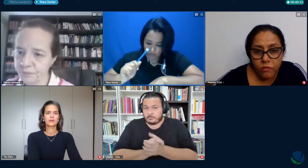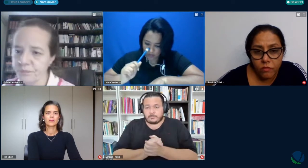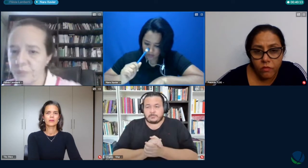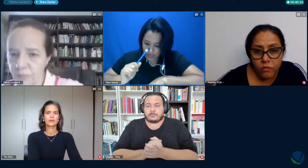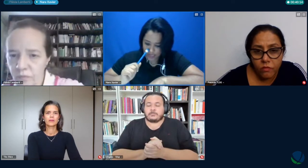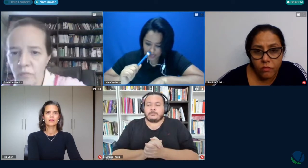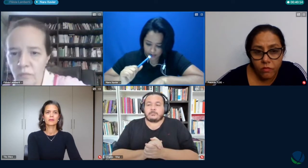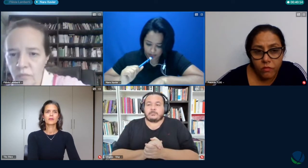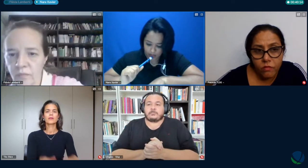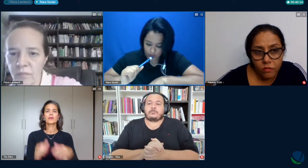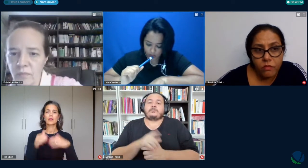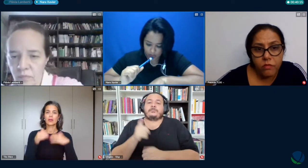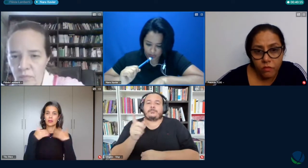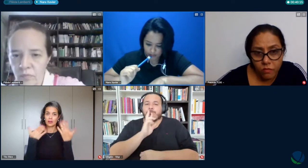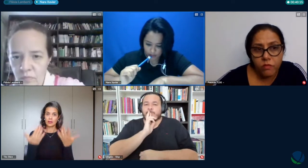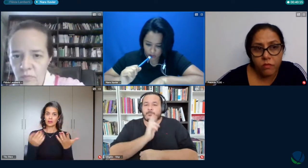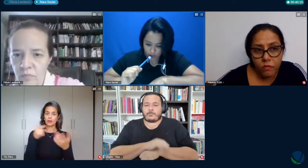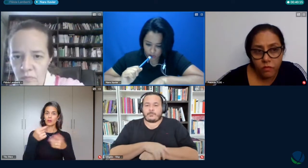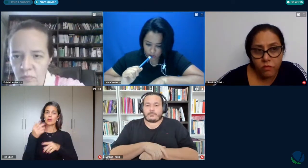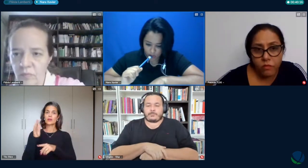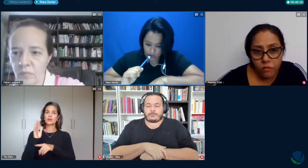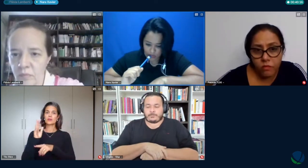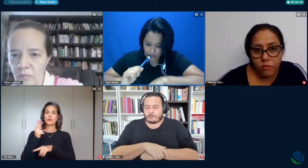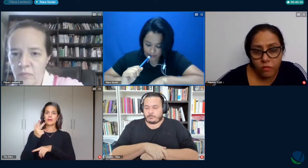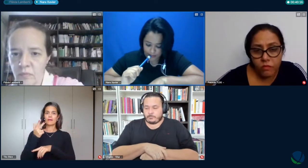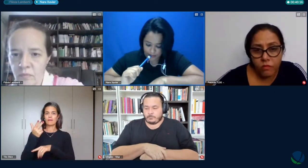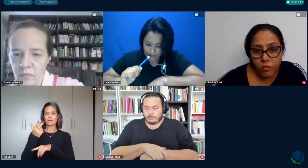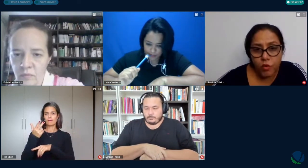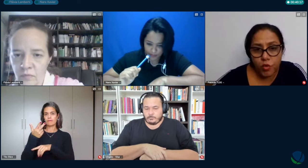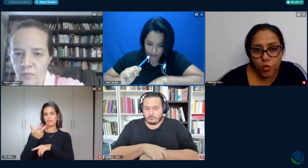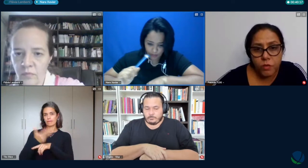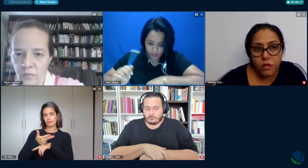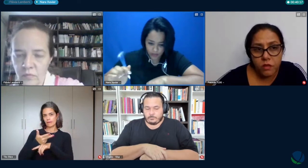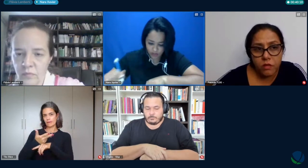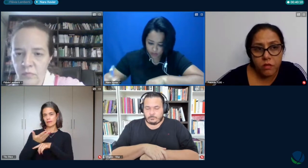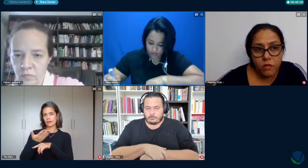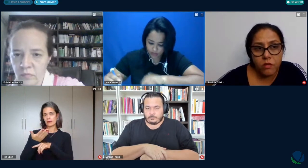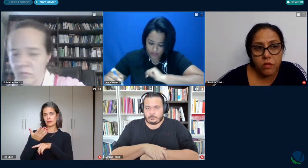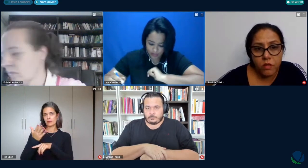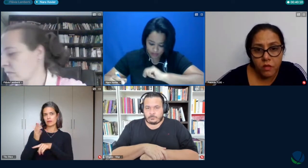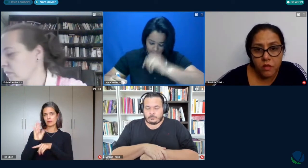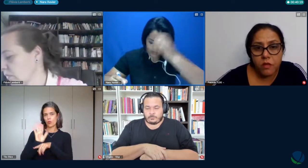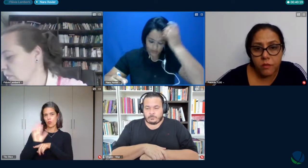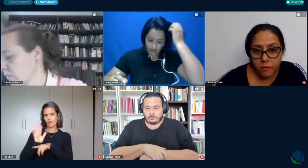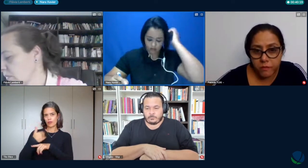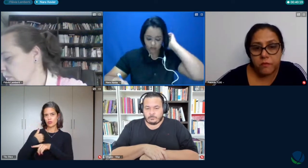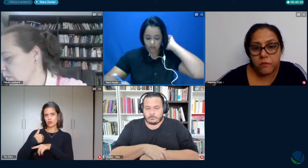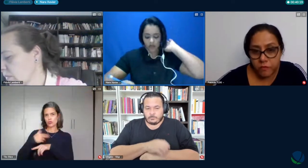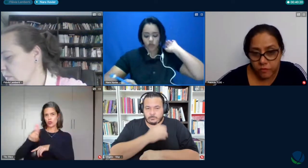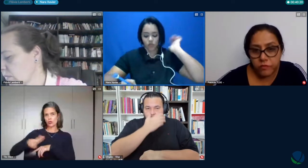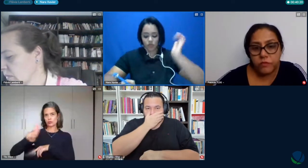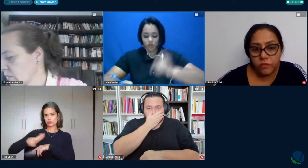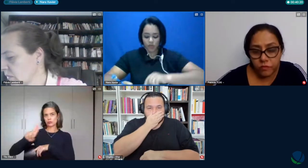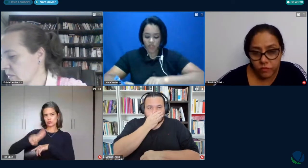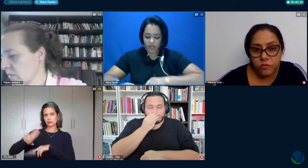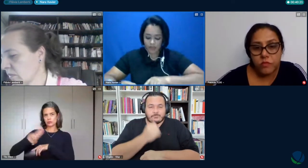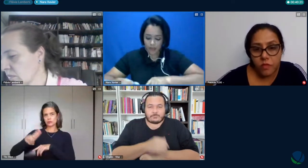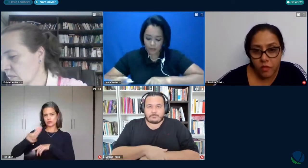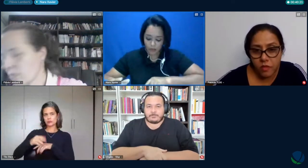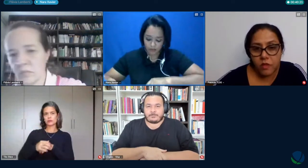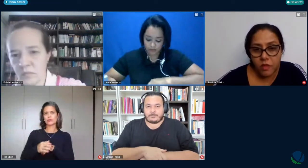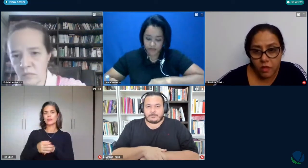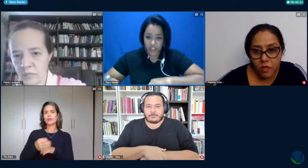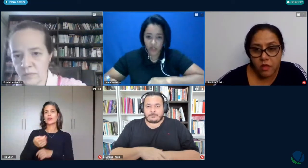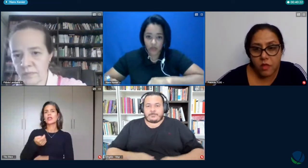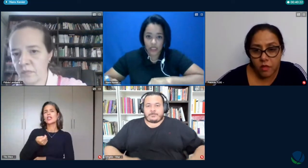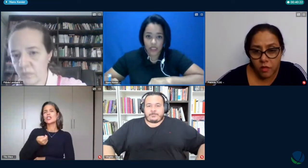Então, professora, esse vídeo do... Tem um vídeo que eu utilizei na questão, vídeo do YouTube, Dicas para um